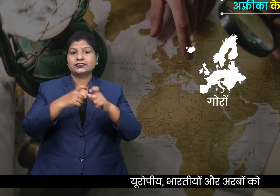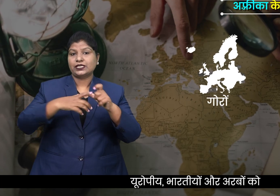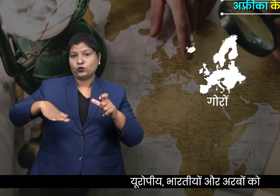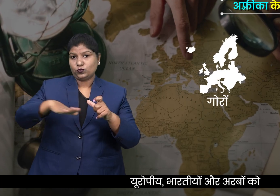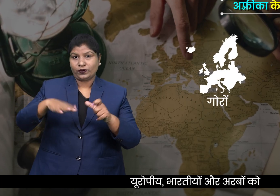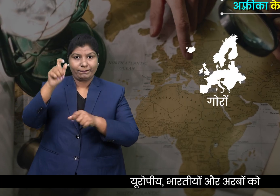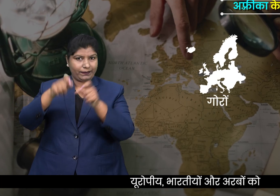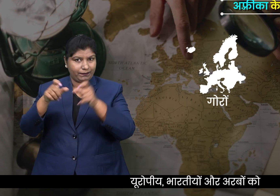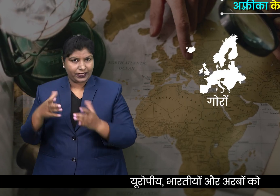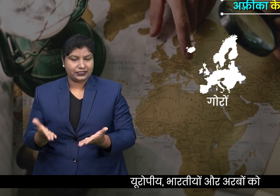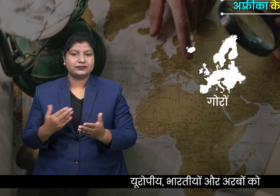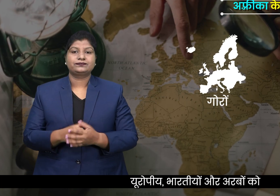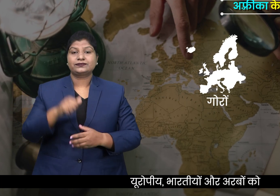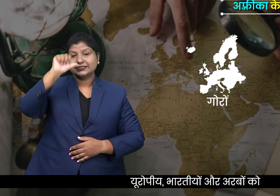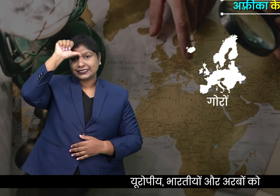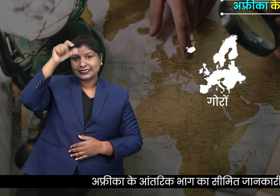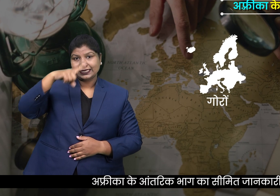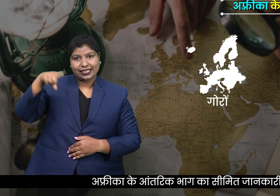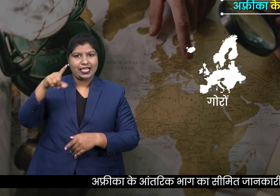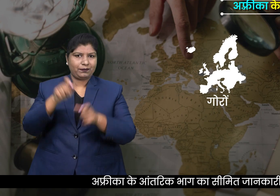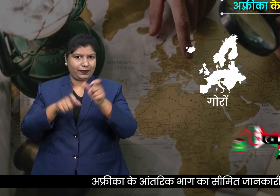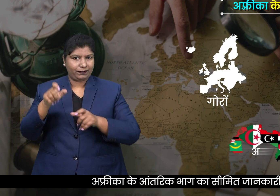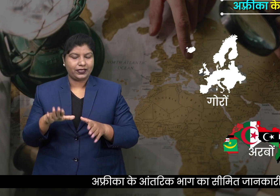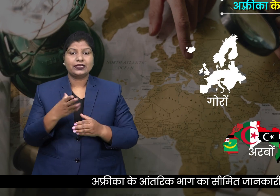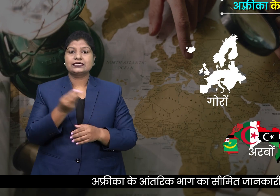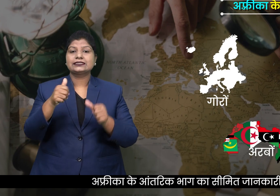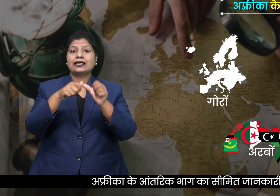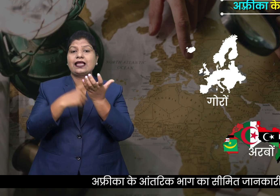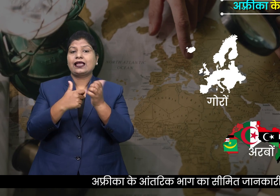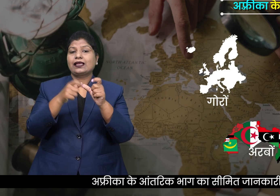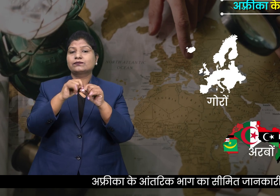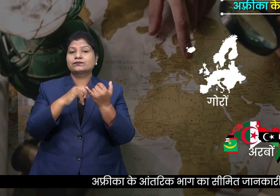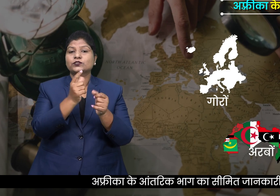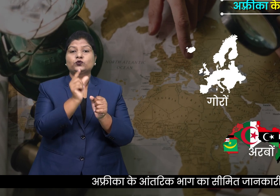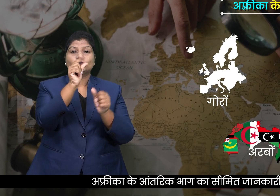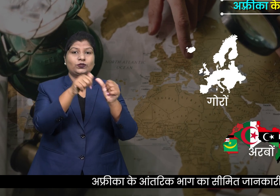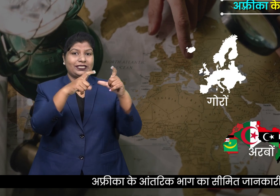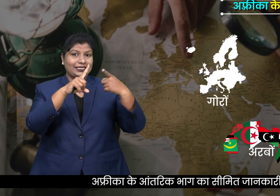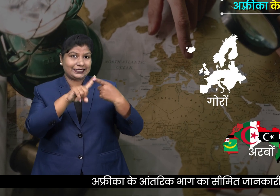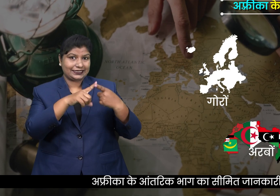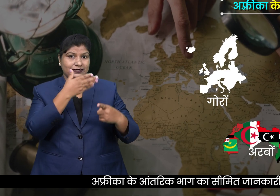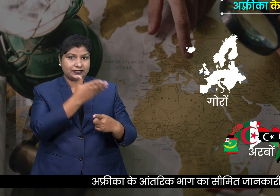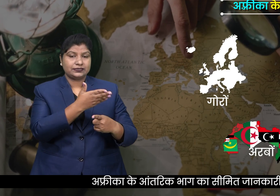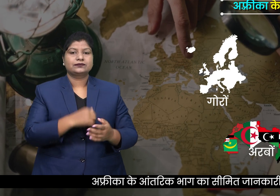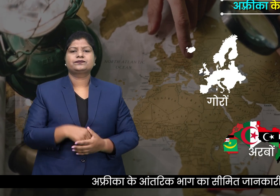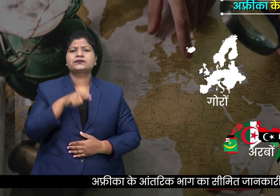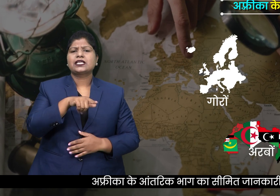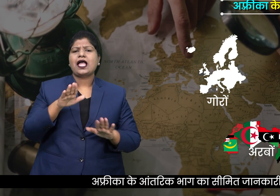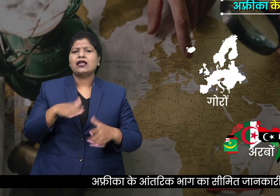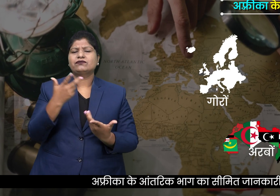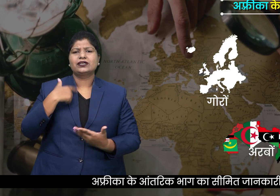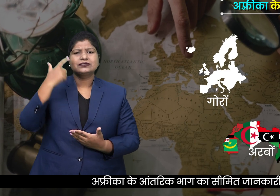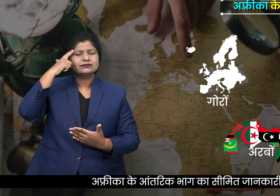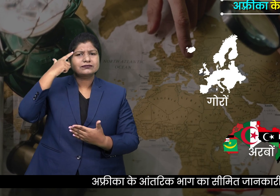यूरोपीय भारतीयों और अरबों को अफ्रीका के आंतरिक भाग की सीमित जानकारी थी।